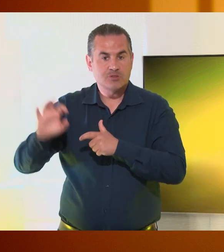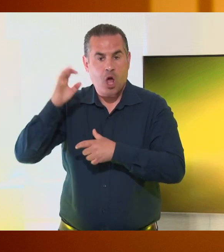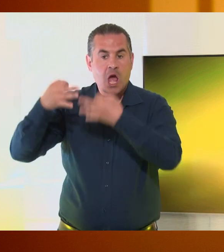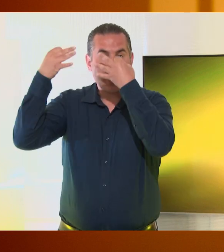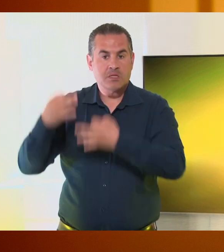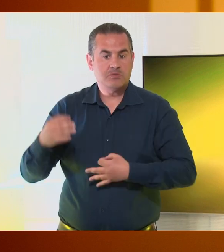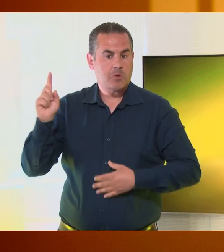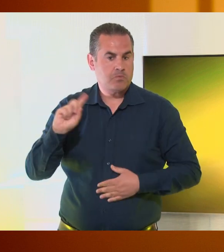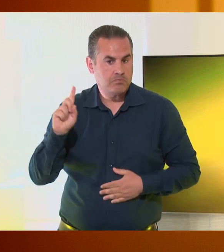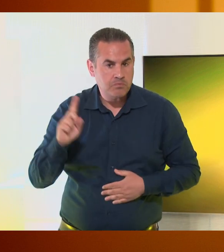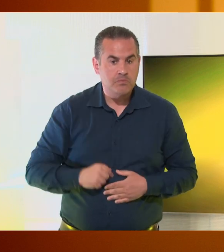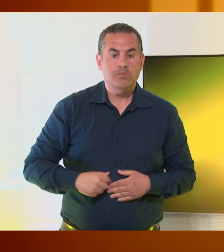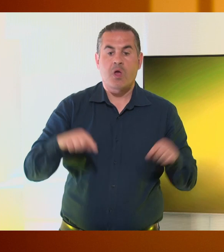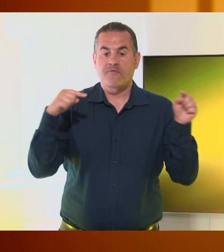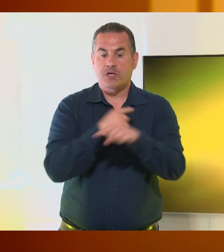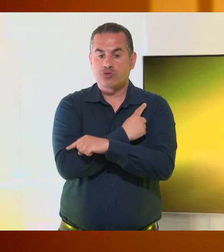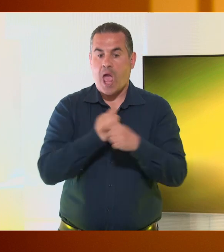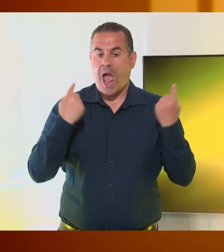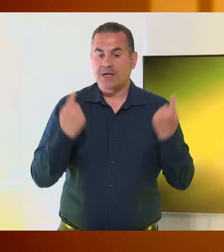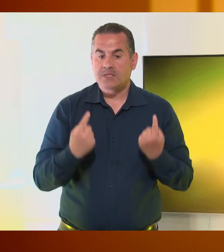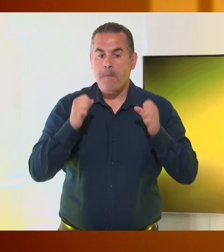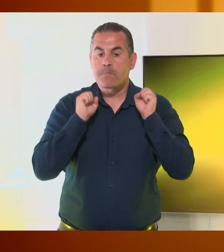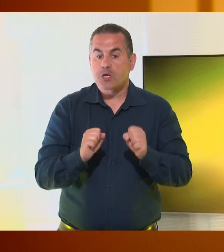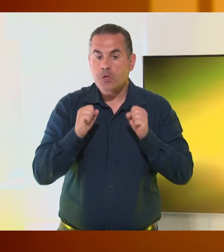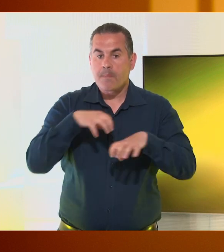Rosanna Lacconi e dell'Industria Emanuele Cani.